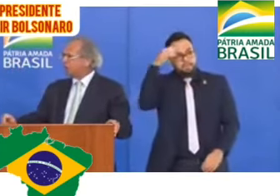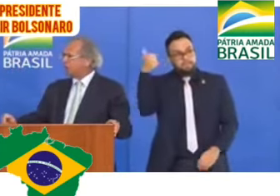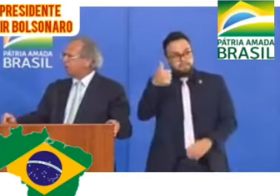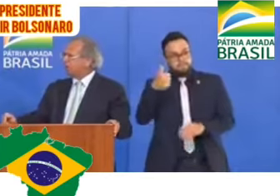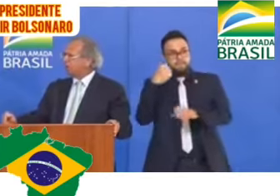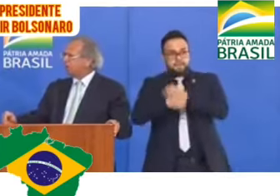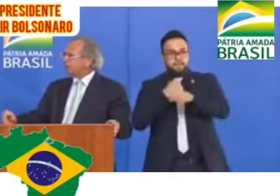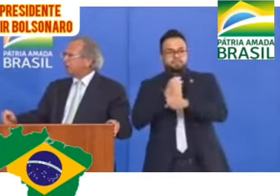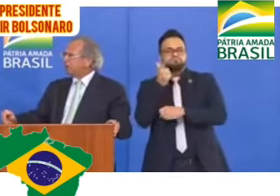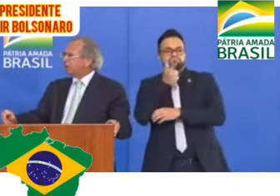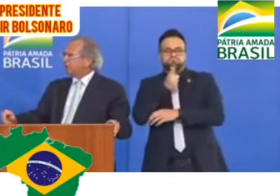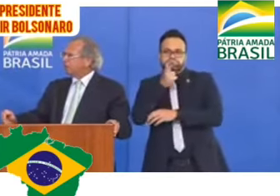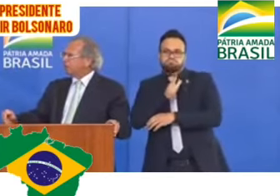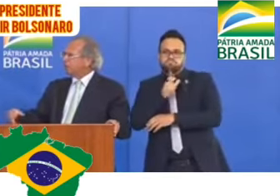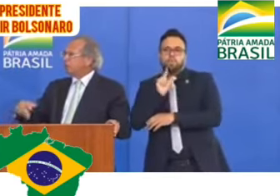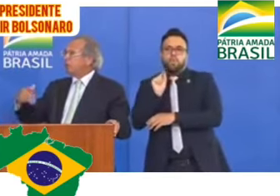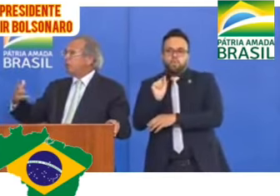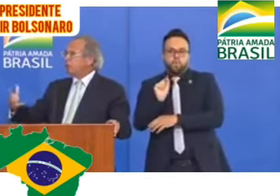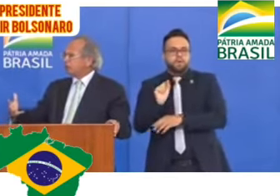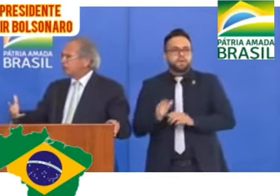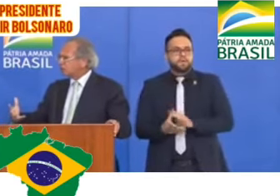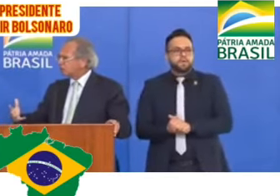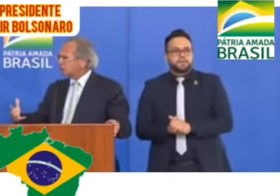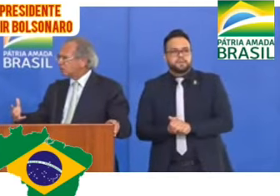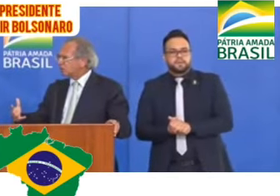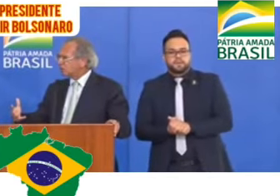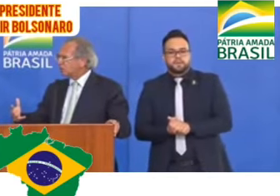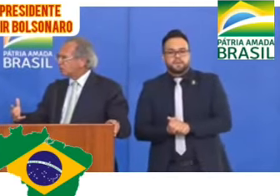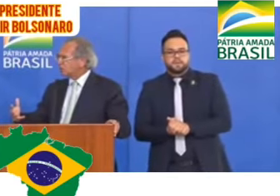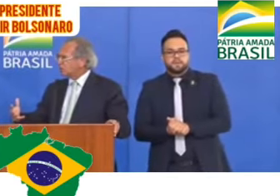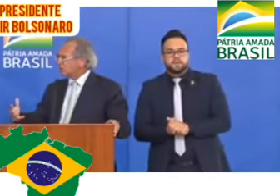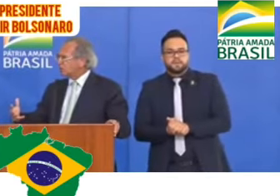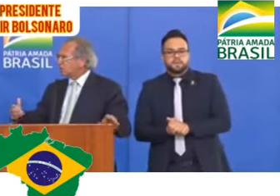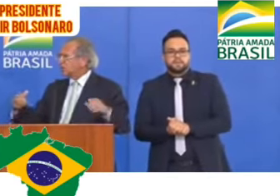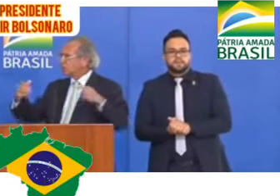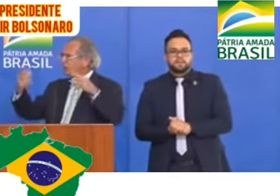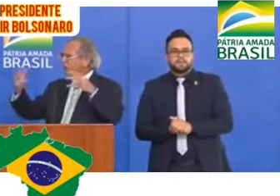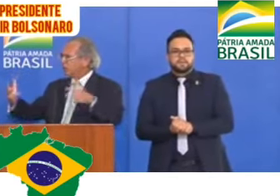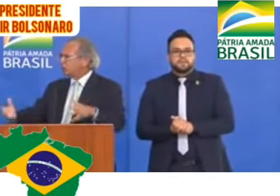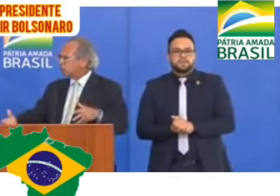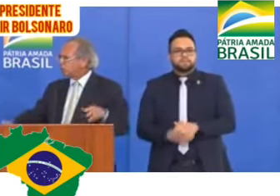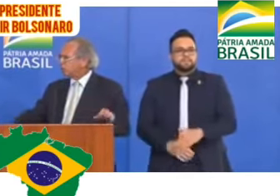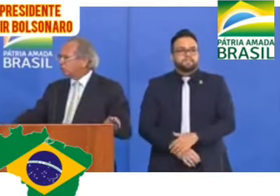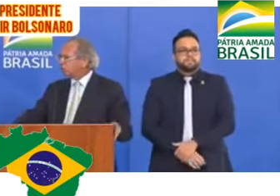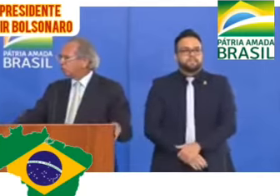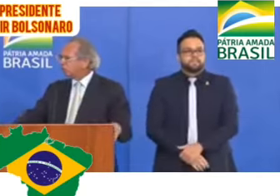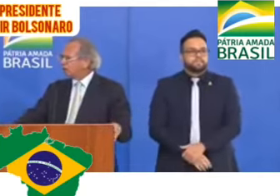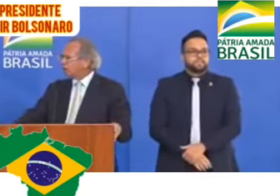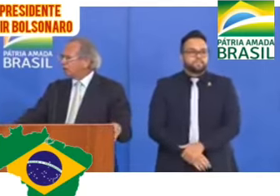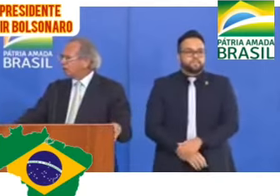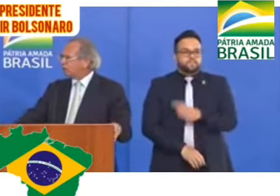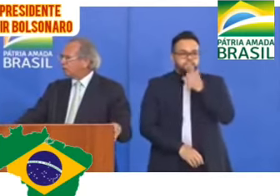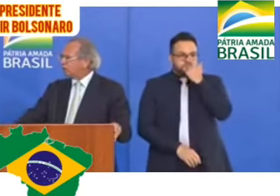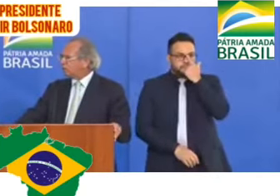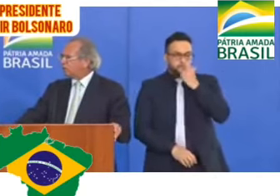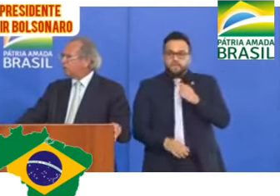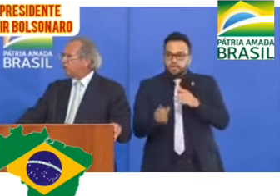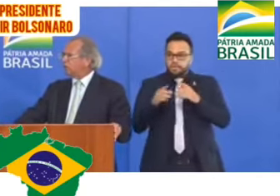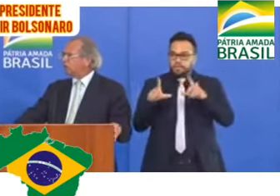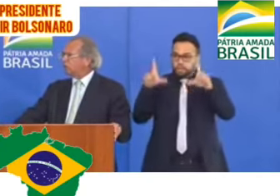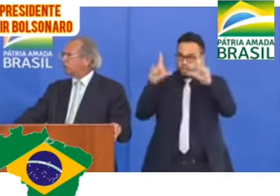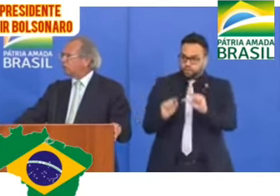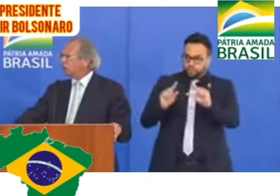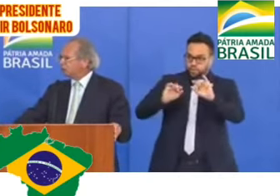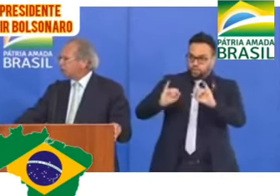dívida PIB, nós fomos premiados com a redução dos juros e o